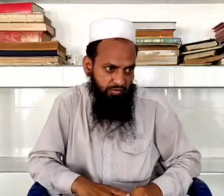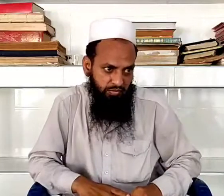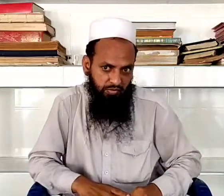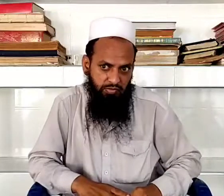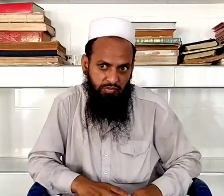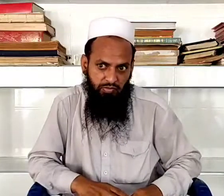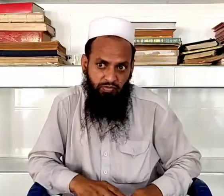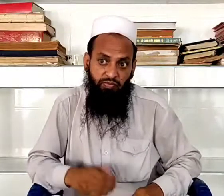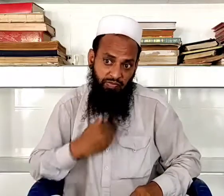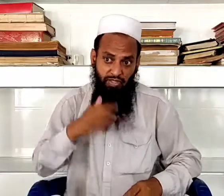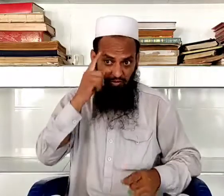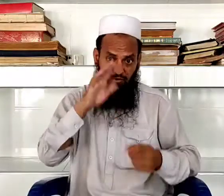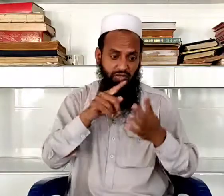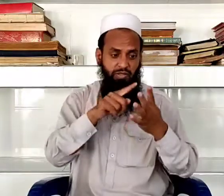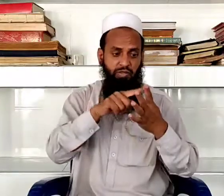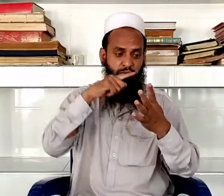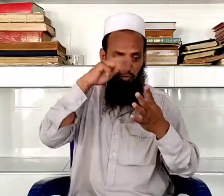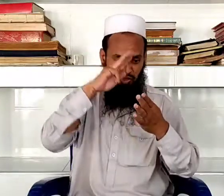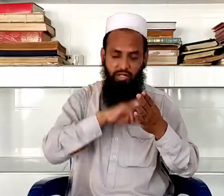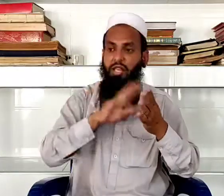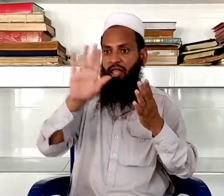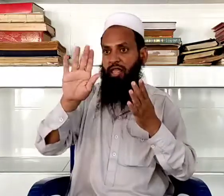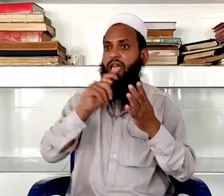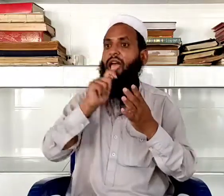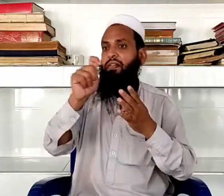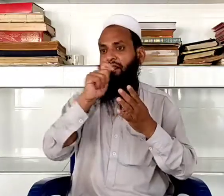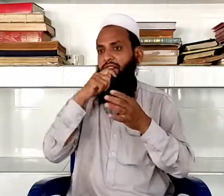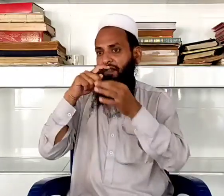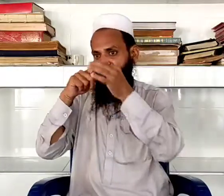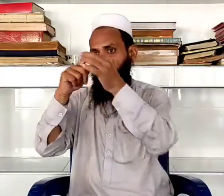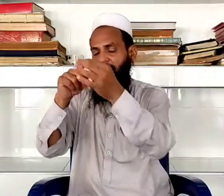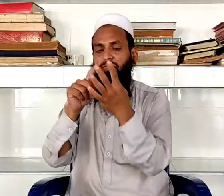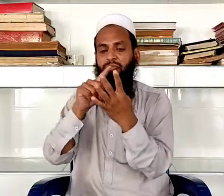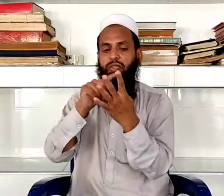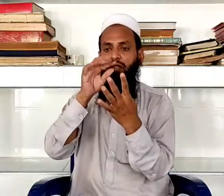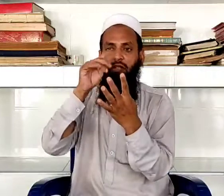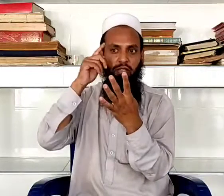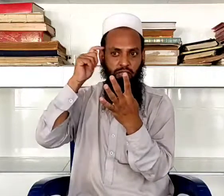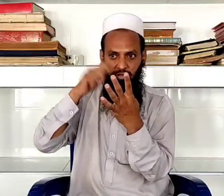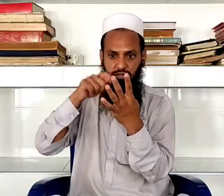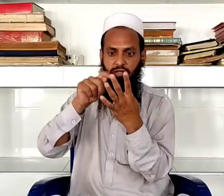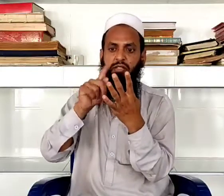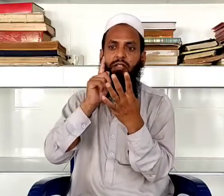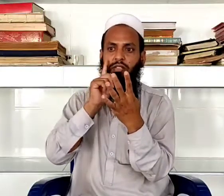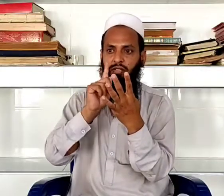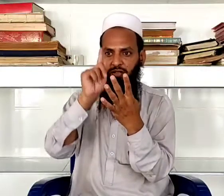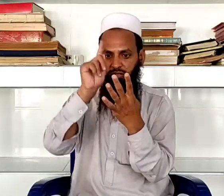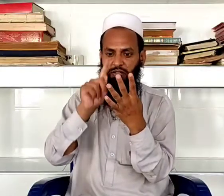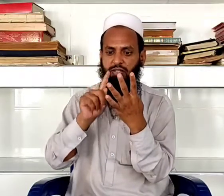जनाबे रसूलुल्लाह सल्लल्लाहु अलैहि वसल्लम के दौरे दामाद ने इस वास्ते उन्होंने जुल्लू